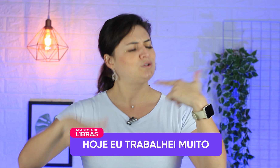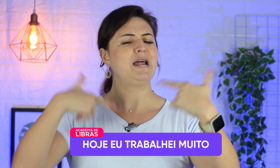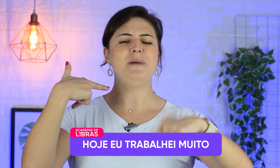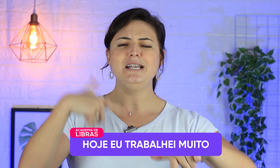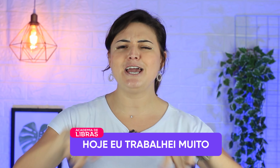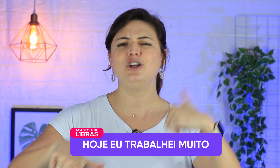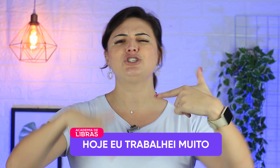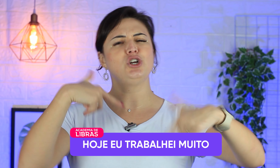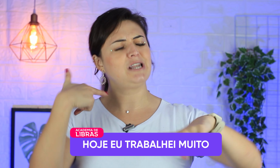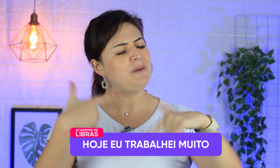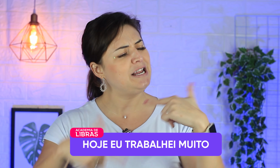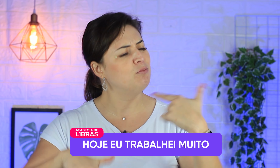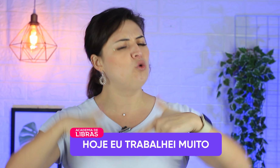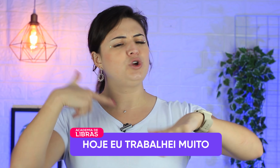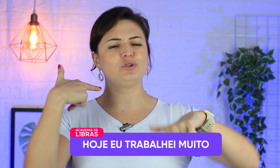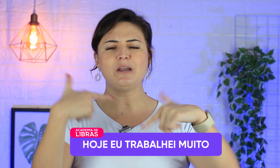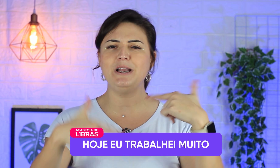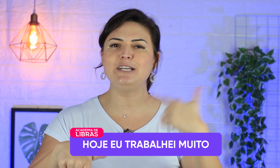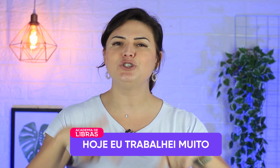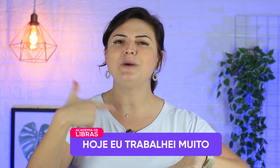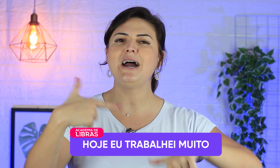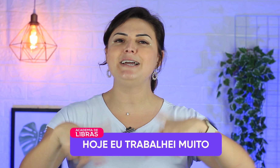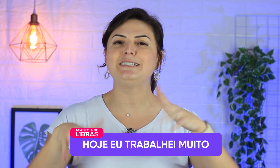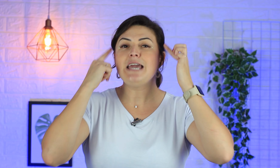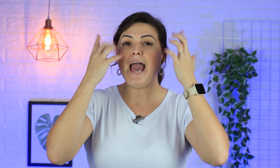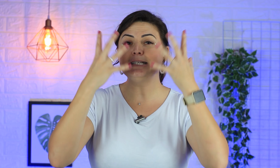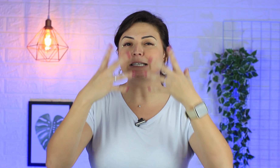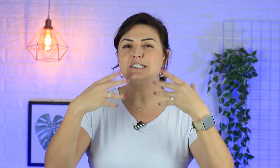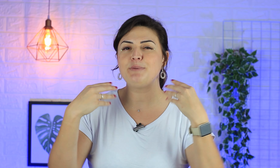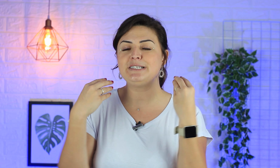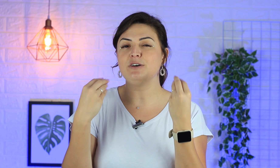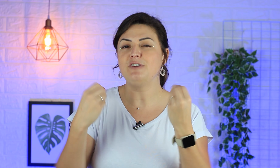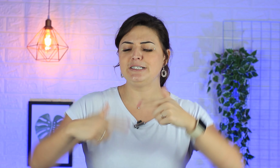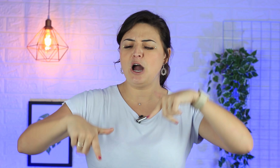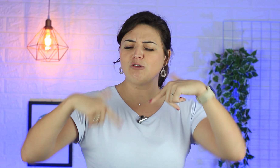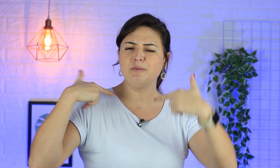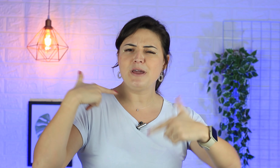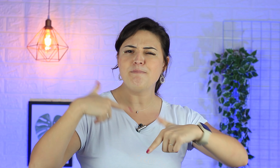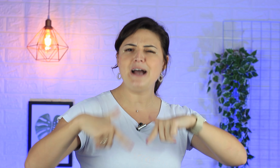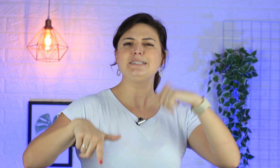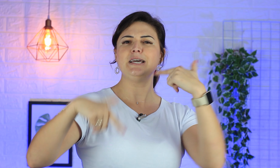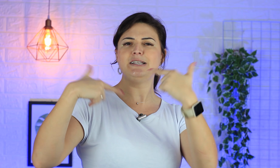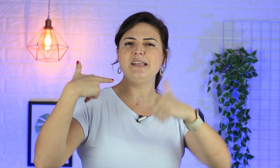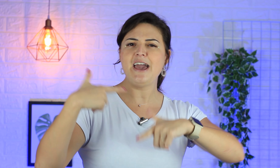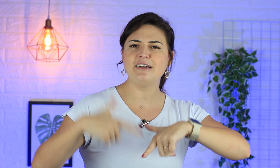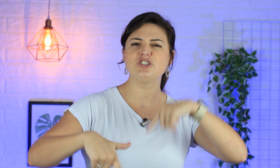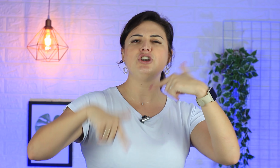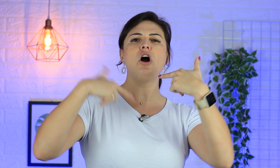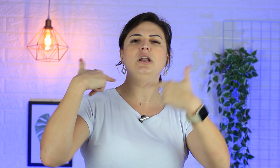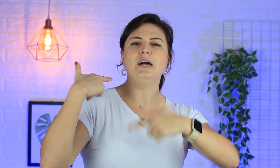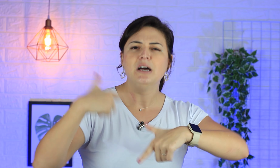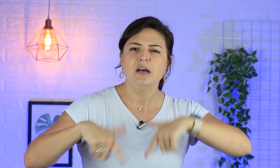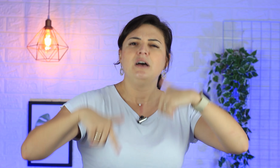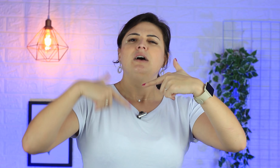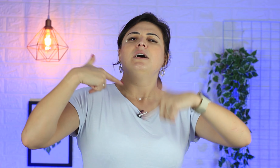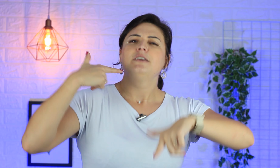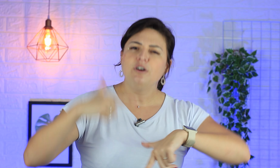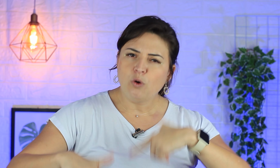hoje trabalhei, olha só, trabalhei muito, trabalhei demais. E essa expressão facial também passa a ideia de que, olha, que eu